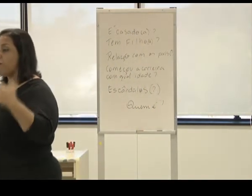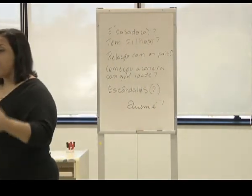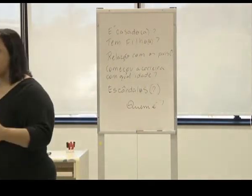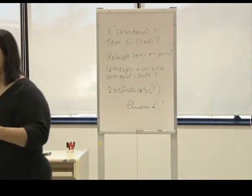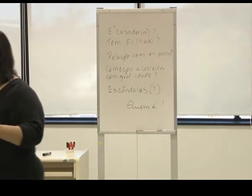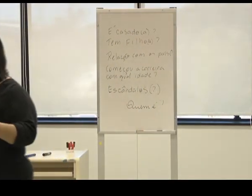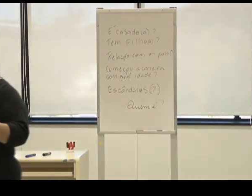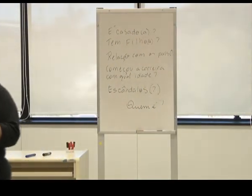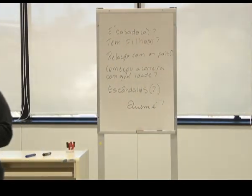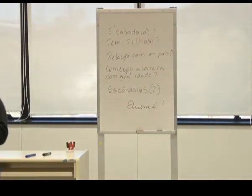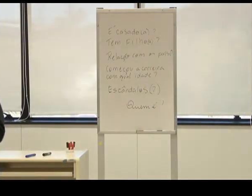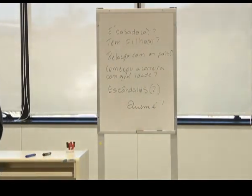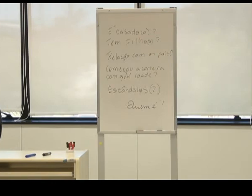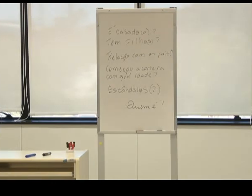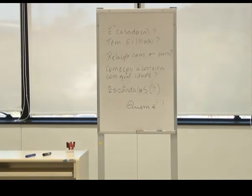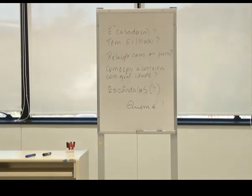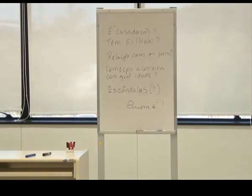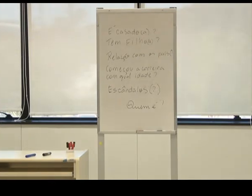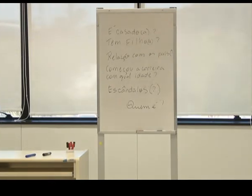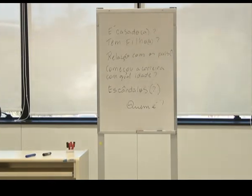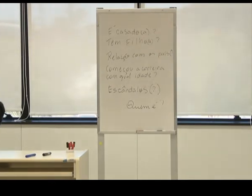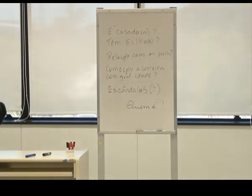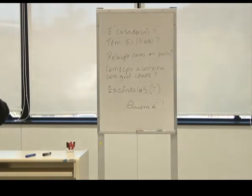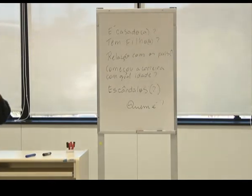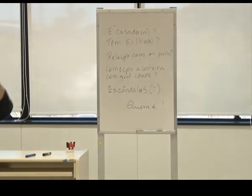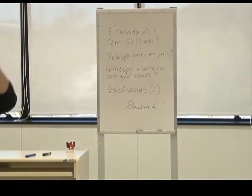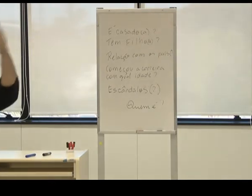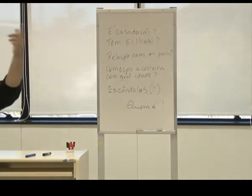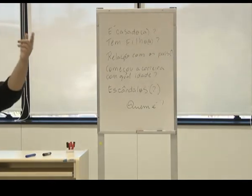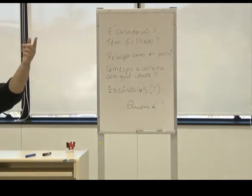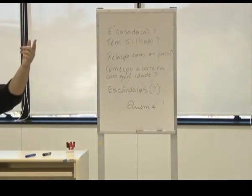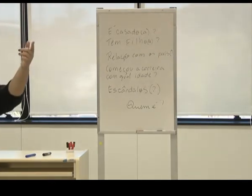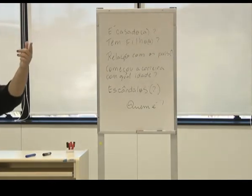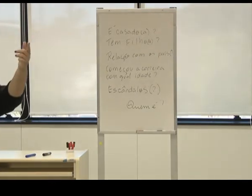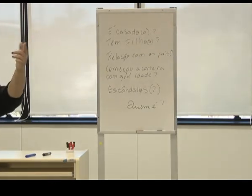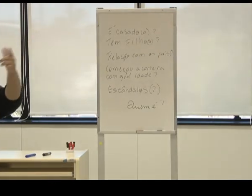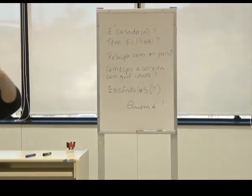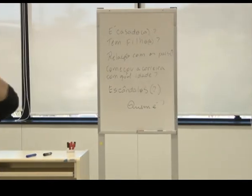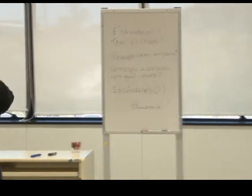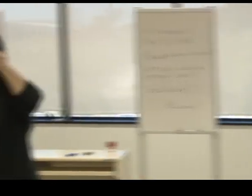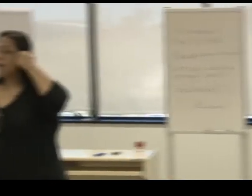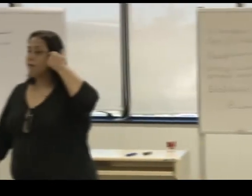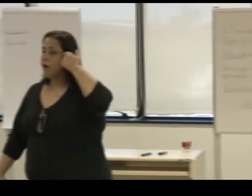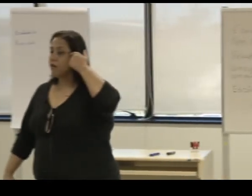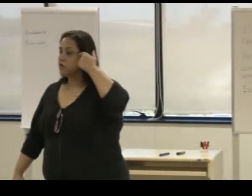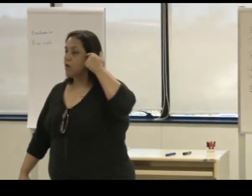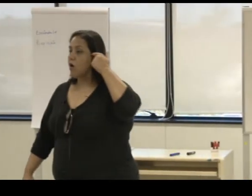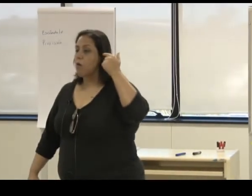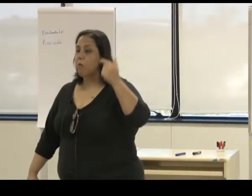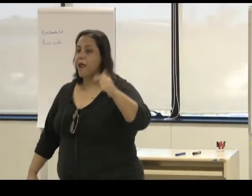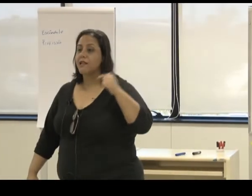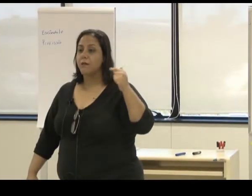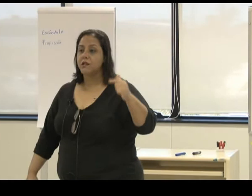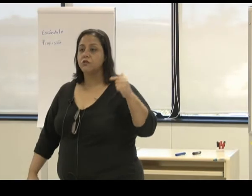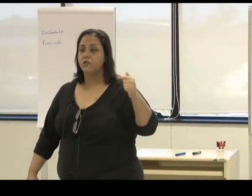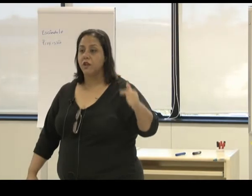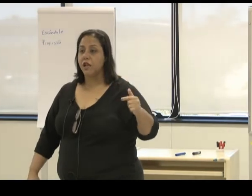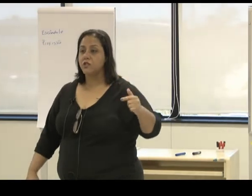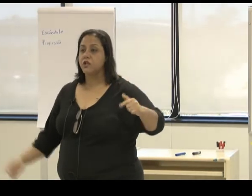da cidade, se alguém aqui trabalha com a janela para o parque, vai ter uma memória visual completamente diferente de quem